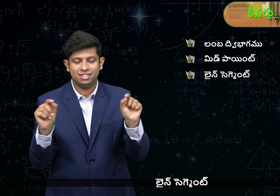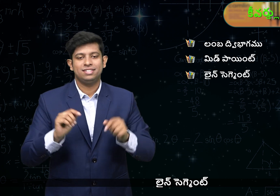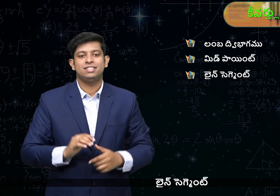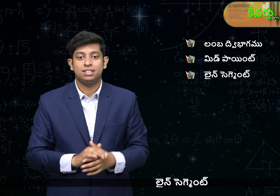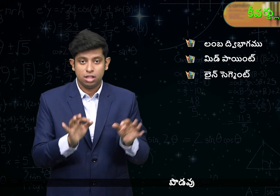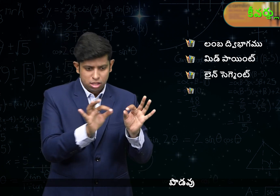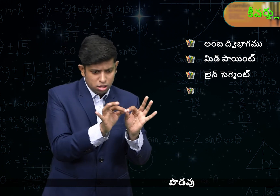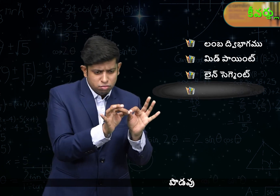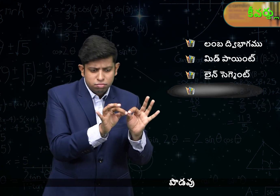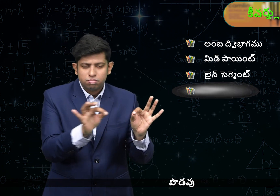పొడవు,